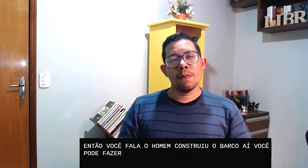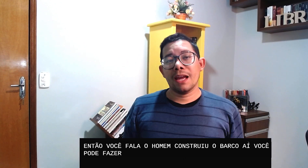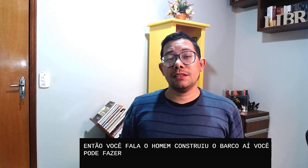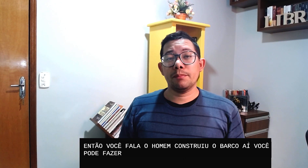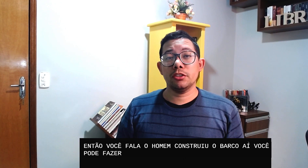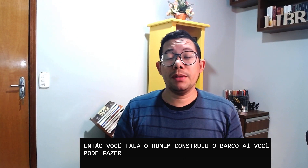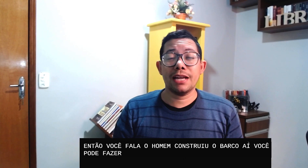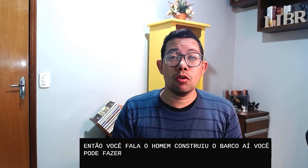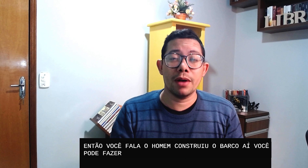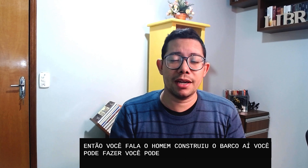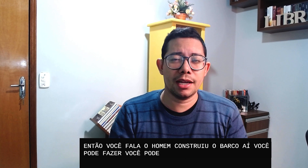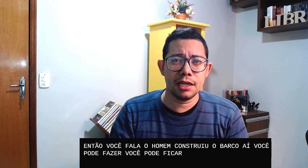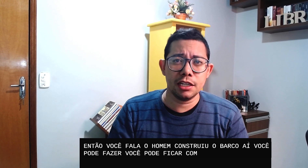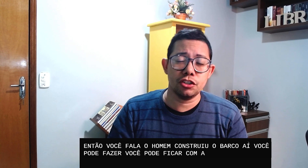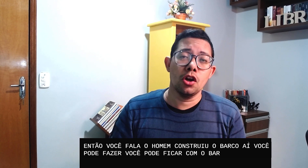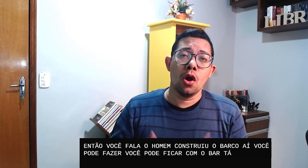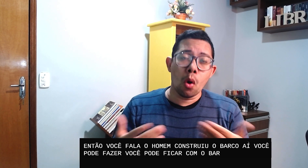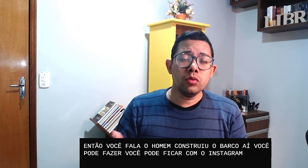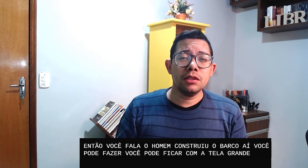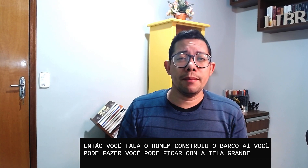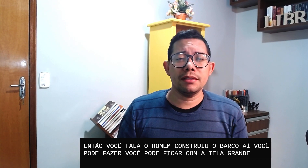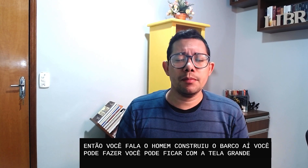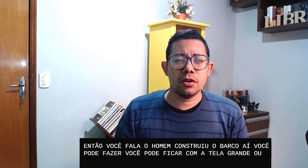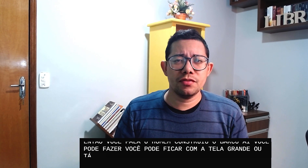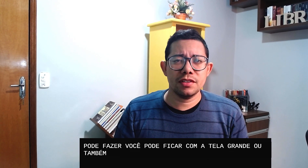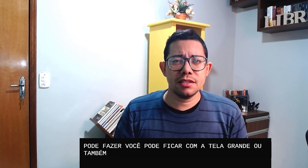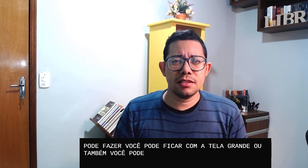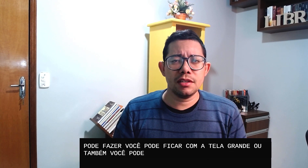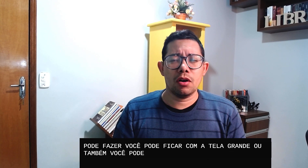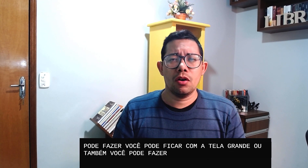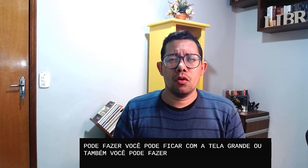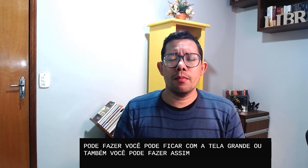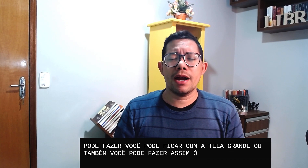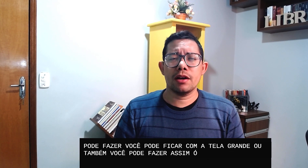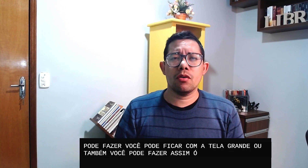Aí você pode explicar que o barco era grande. Ou também você pode fazer assim, ó, o barco, olha.